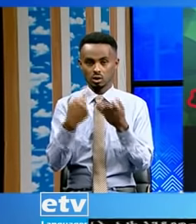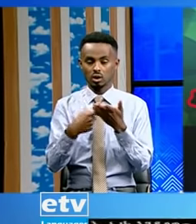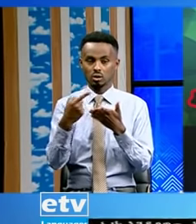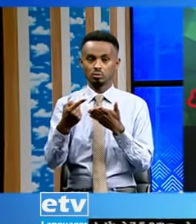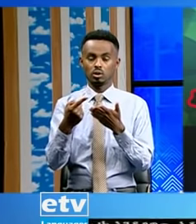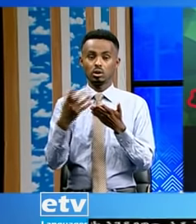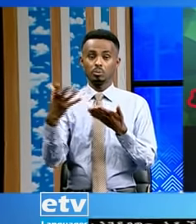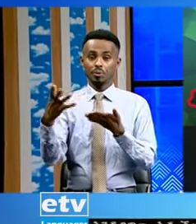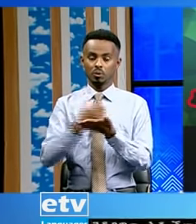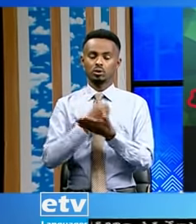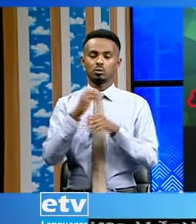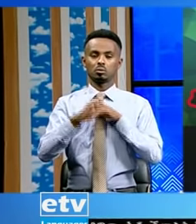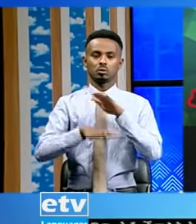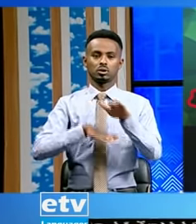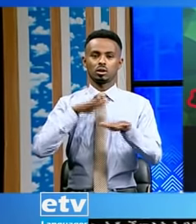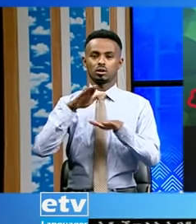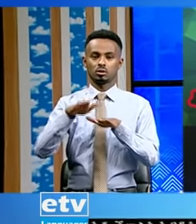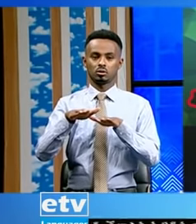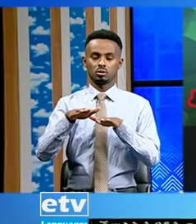ያው የሚወሰደው እርምጃ